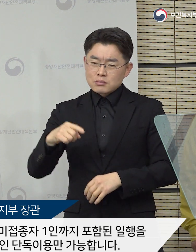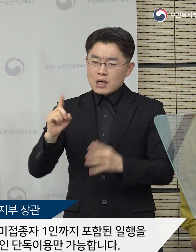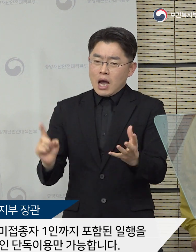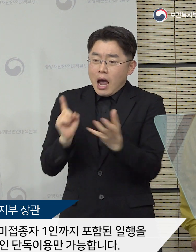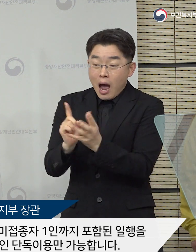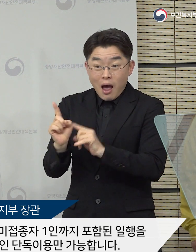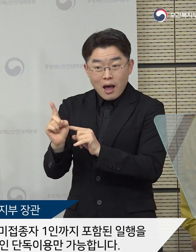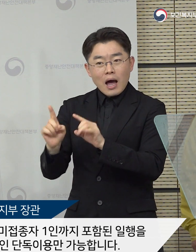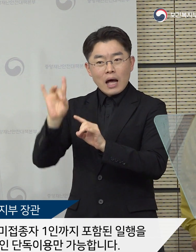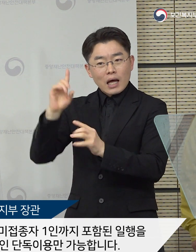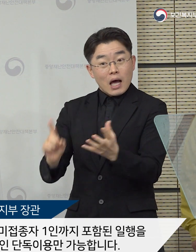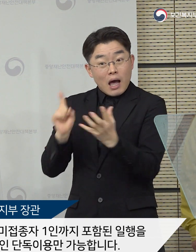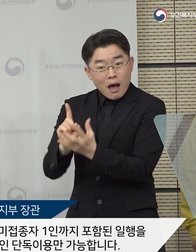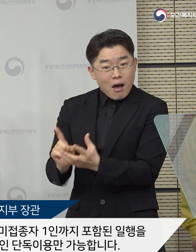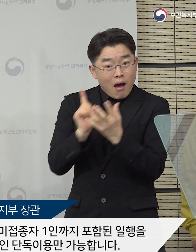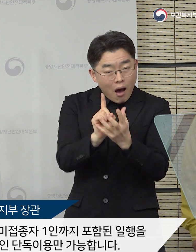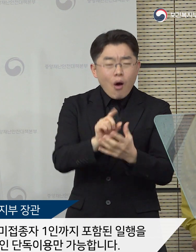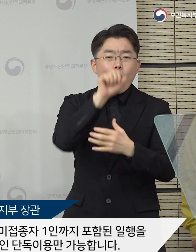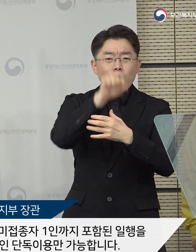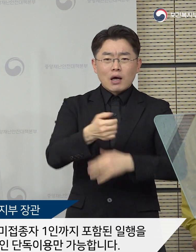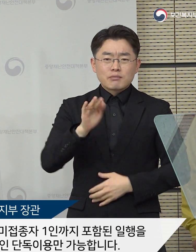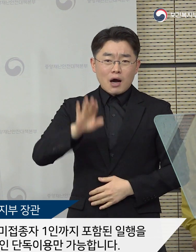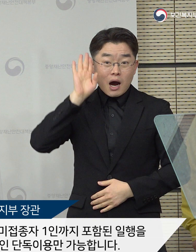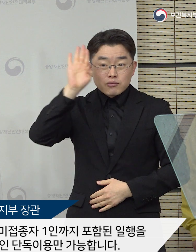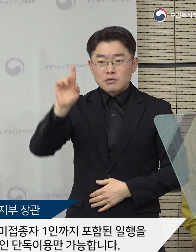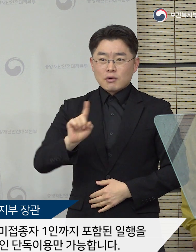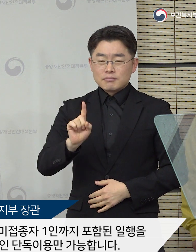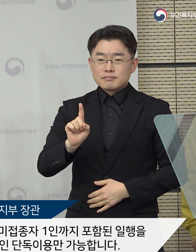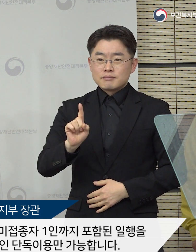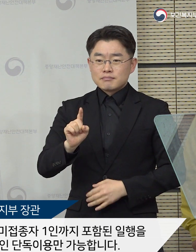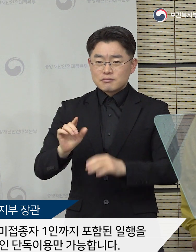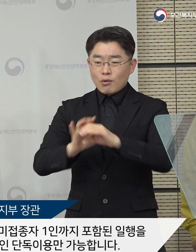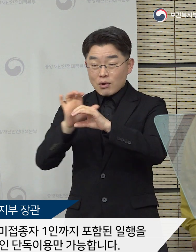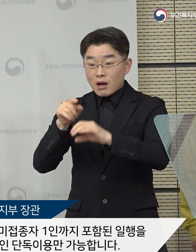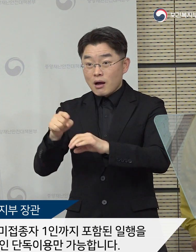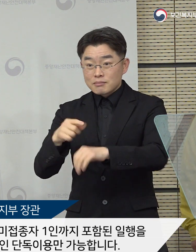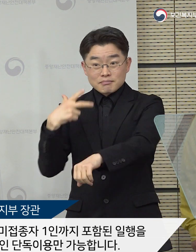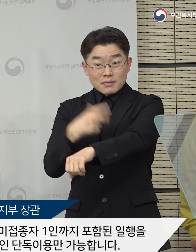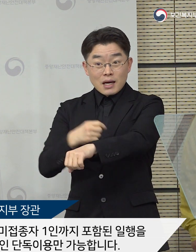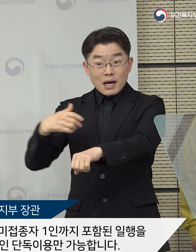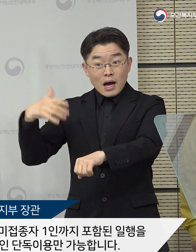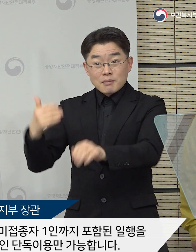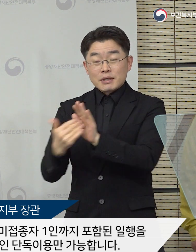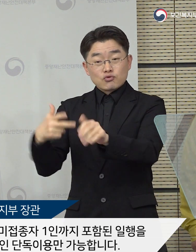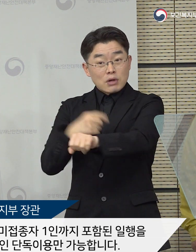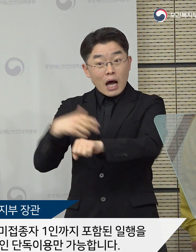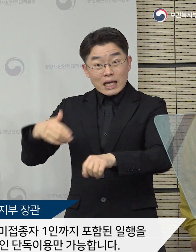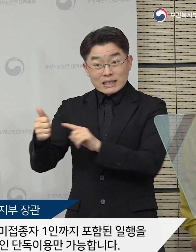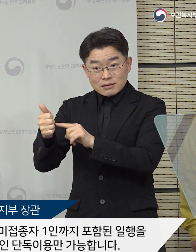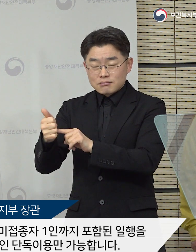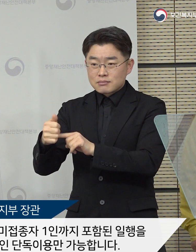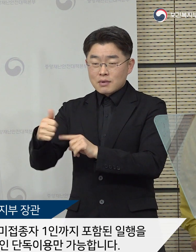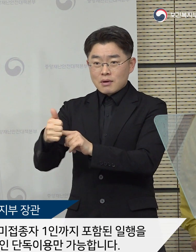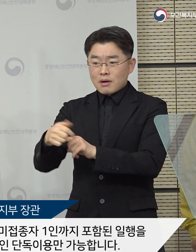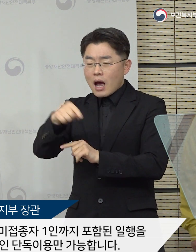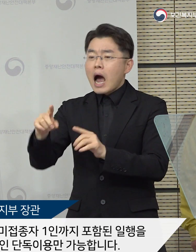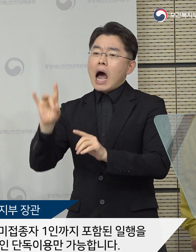포함된 일행을 지금까지는 허용했으나 이제는 미접종자는 1인 단독 이용만